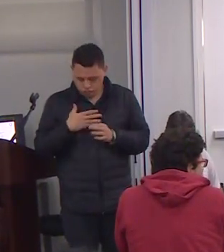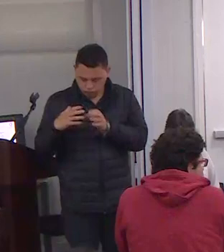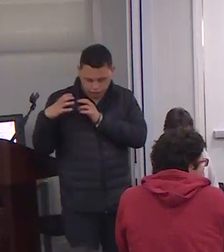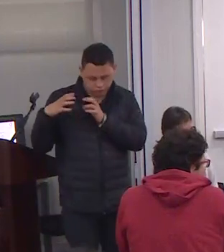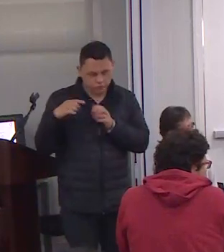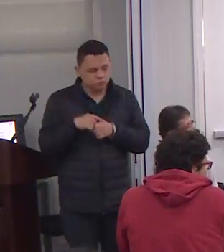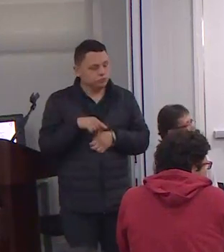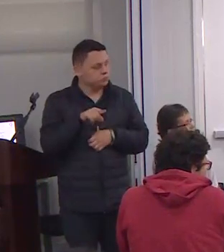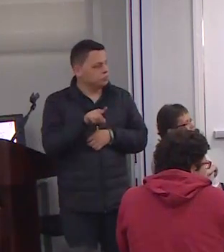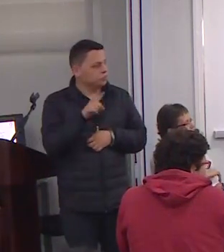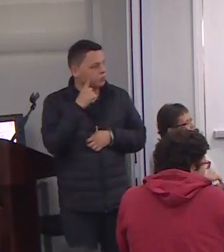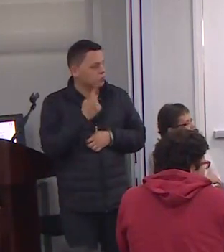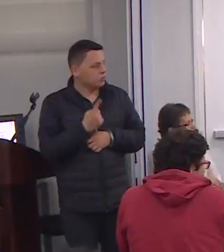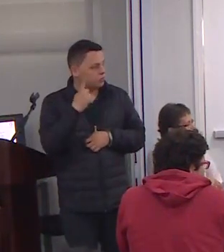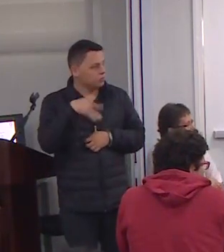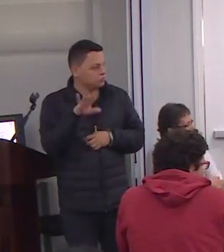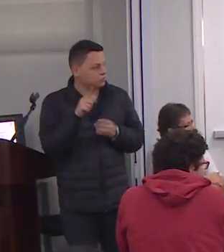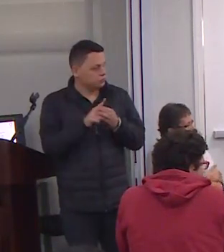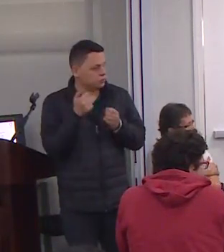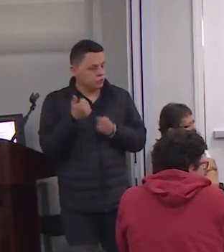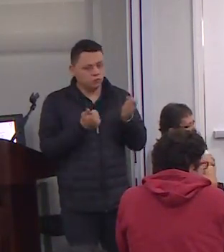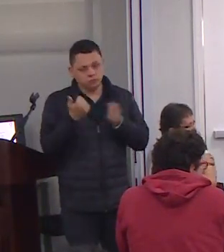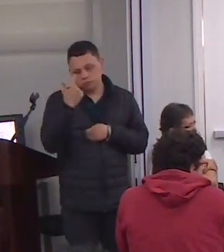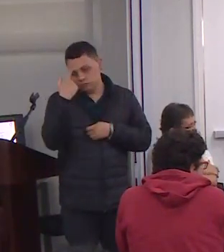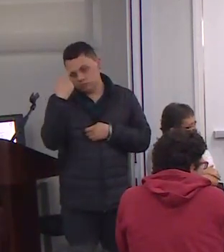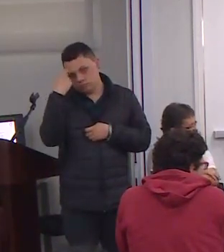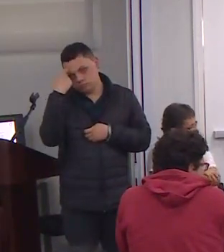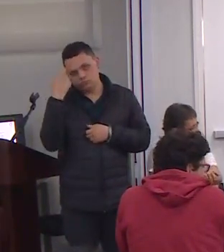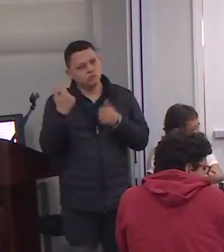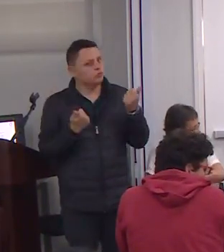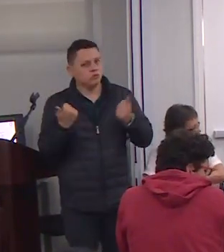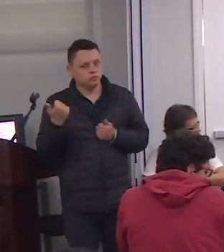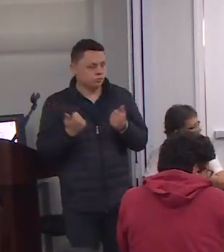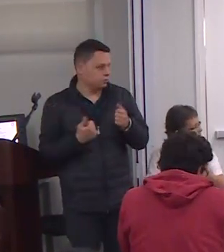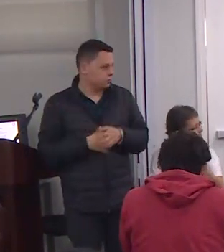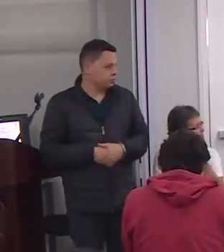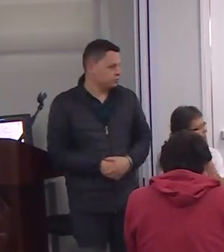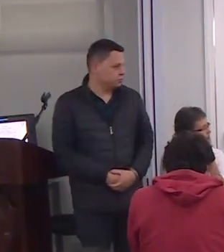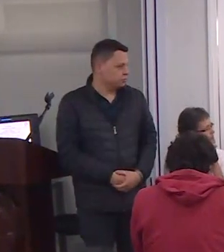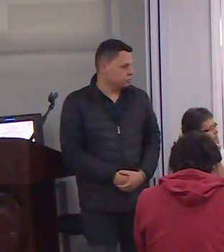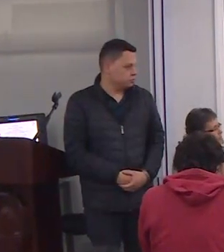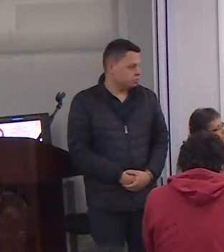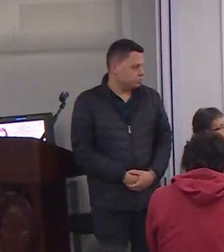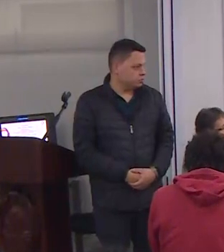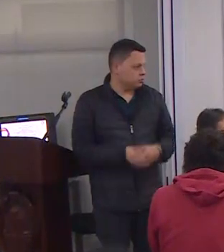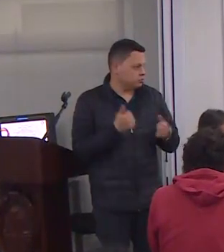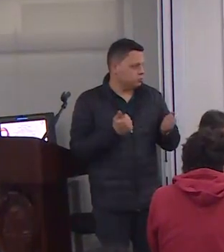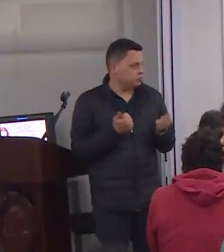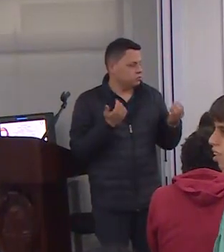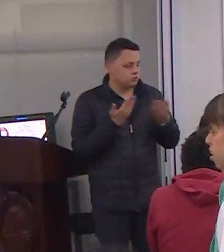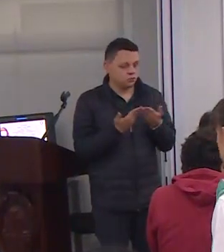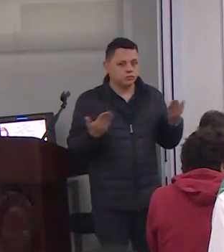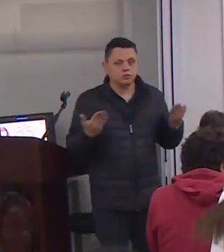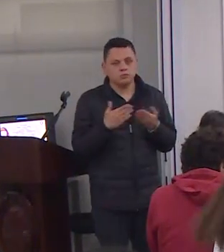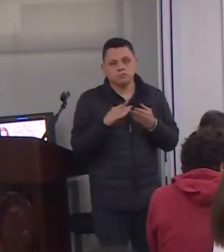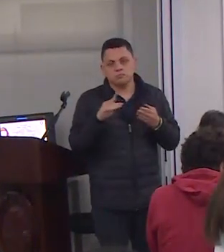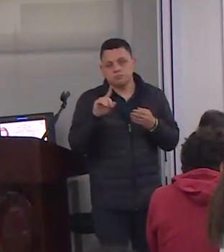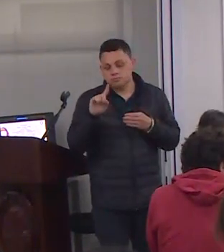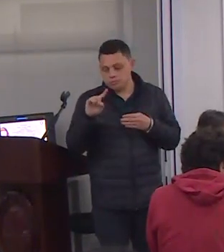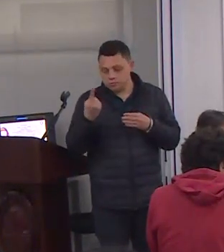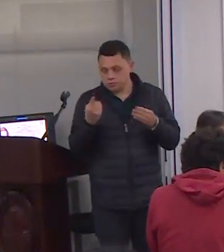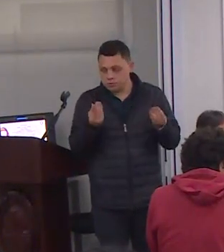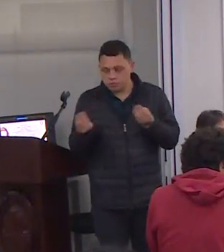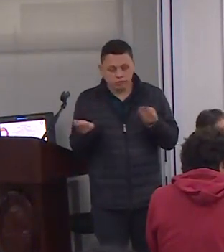sin duda uno de los grandes desafíos que tenemos es tener elementos de primeros auxilios en salud mental